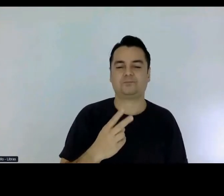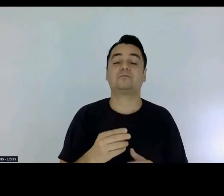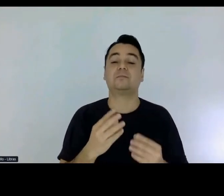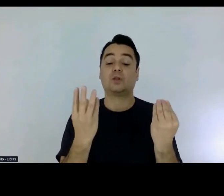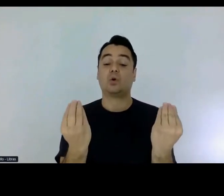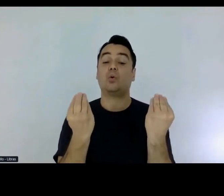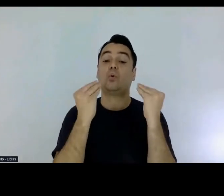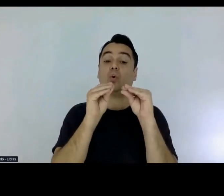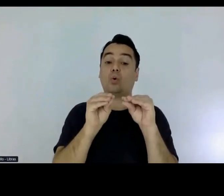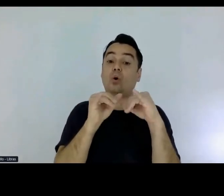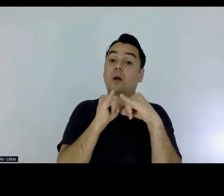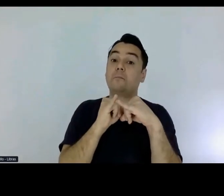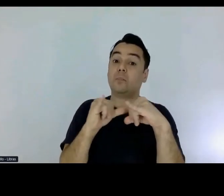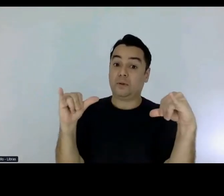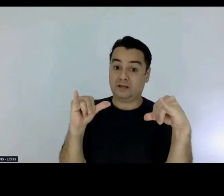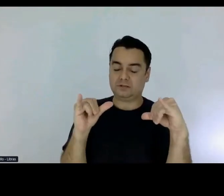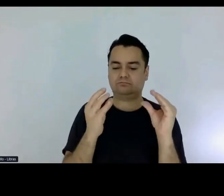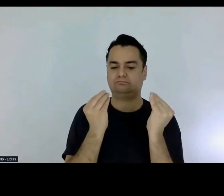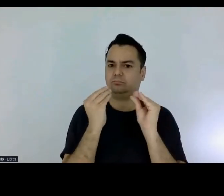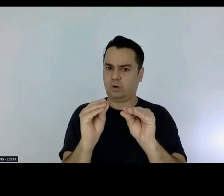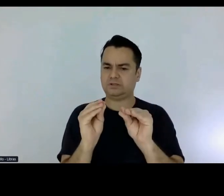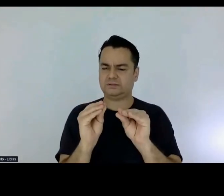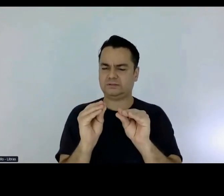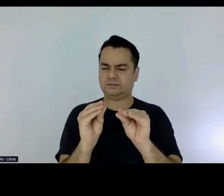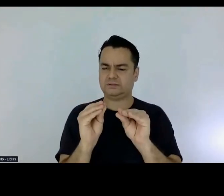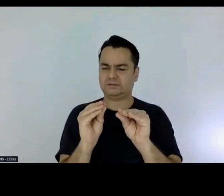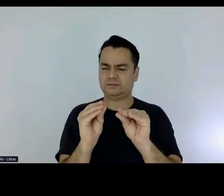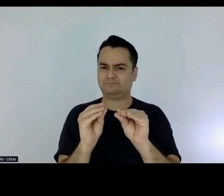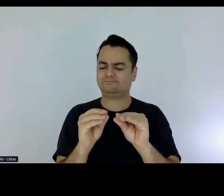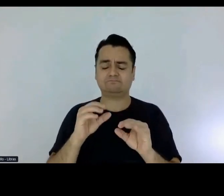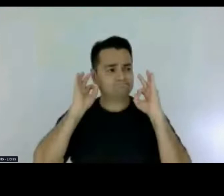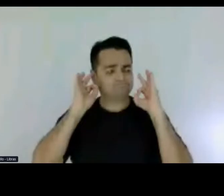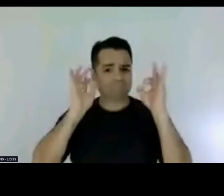publicação horrorosa e que foi parar em tantas outras redes sociais.